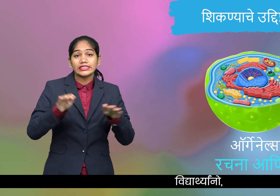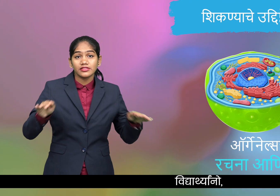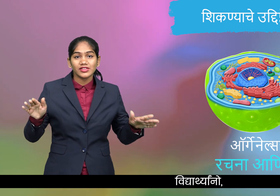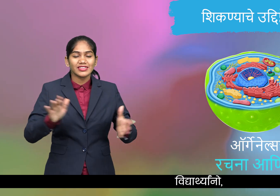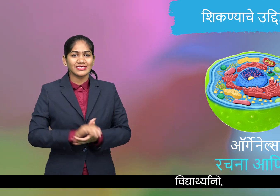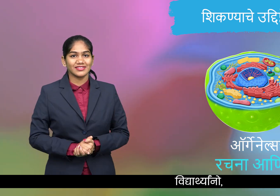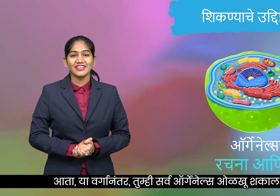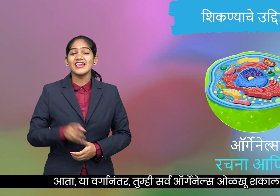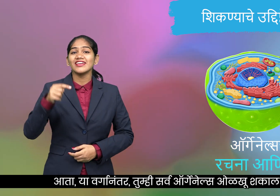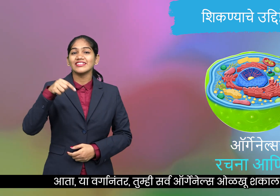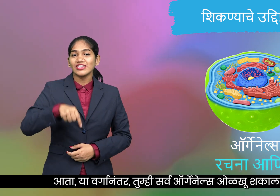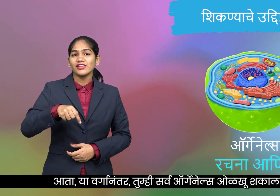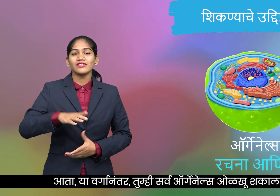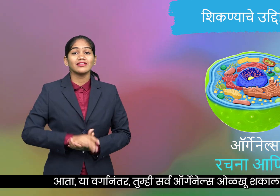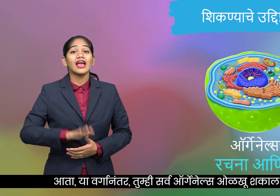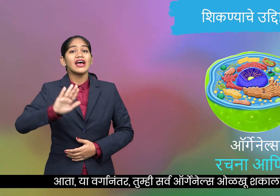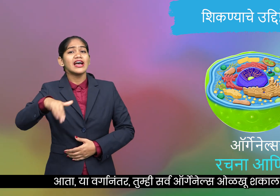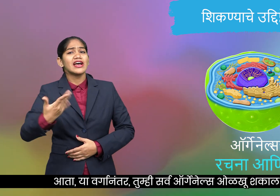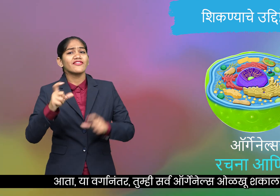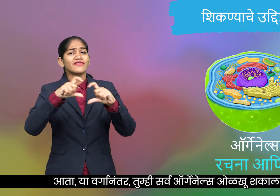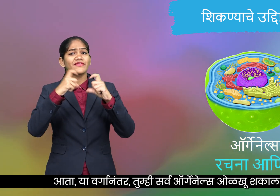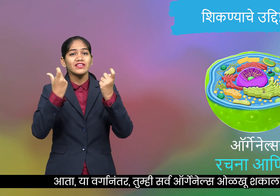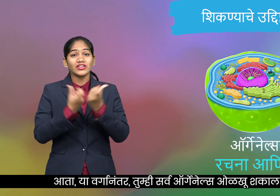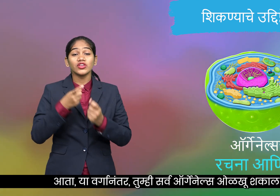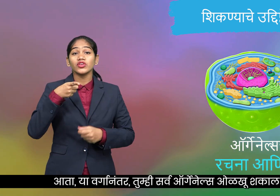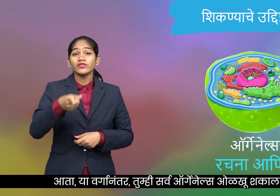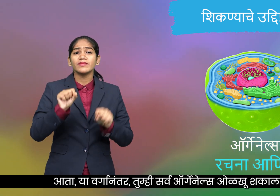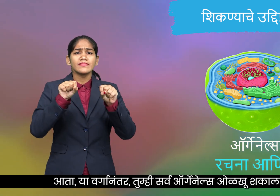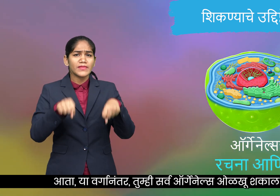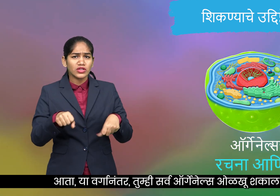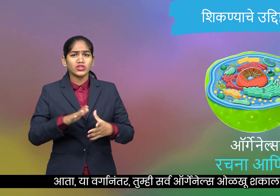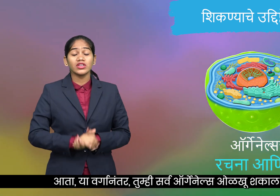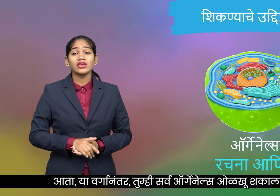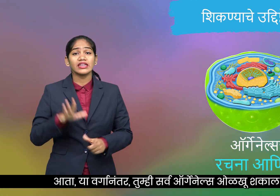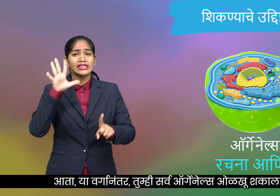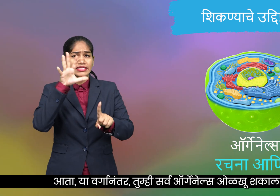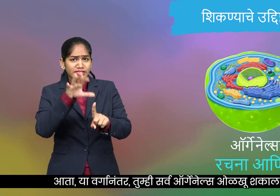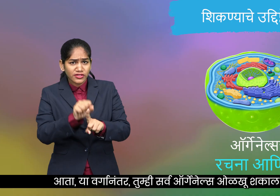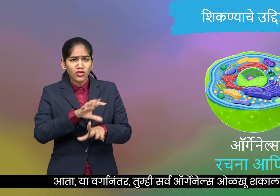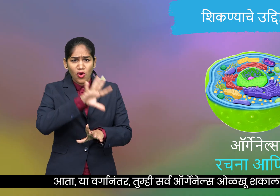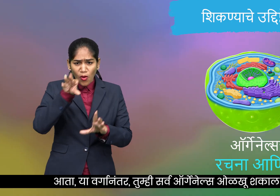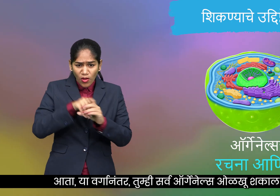विद्यार्थ्यांनो, आता या वर्गानंतर तुम्ही सर्व ऑर्गनेल्स ओळखू शकाल आणि पेशीमध्ये